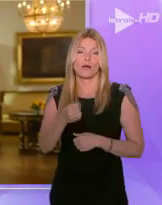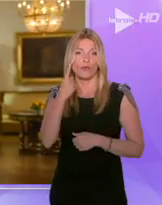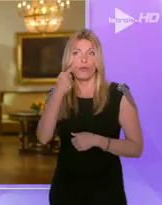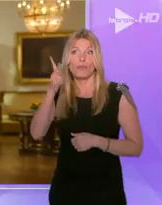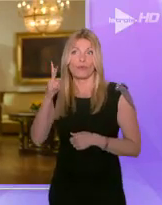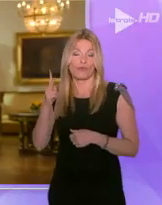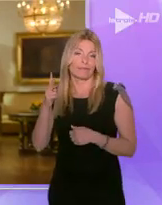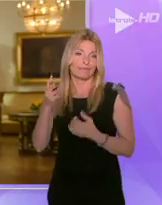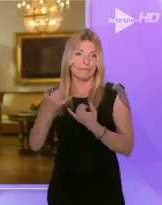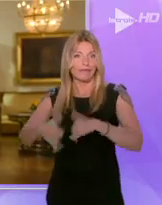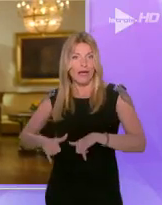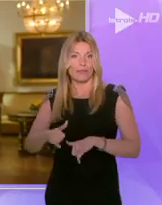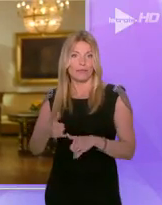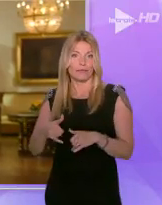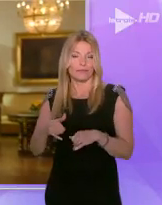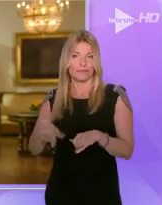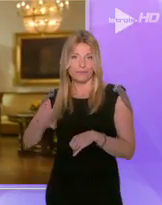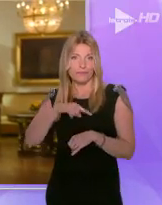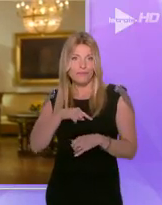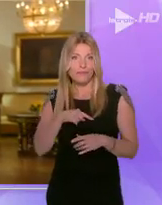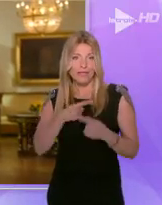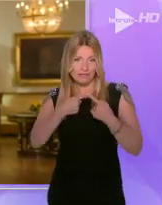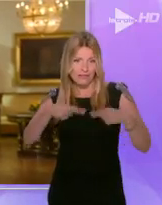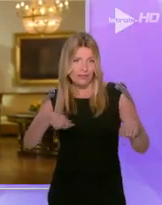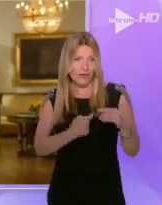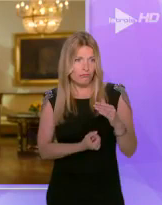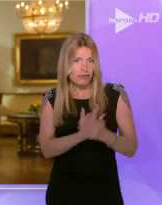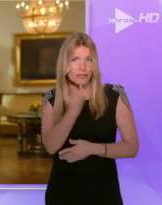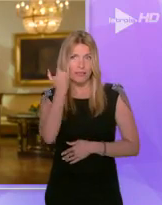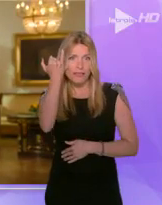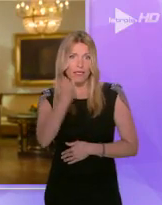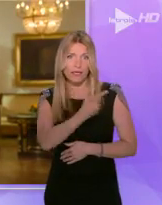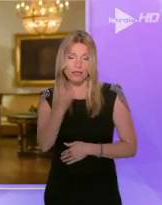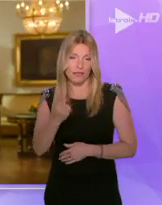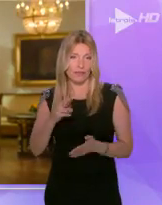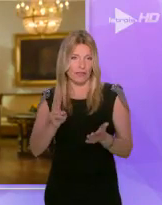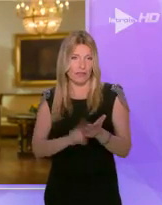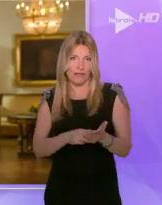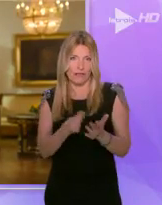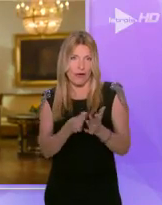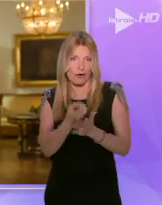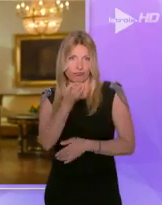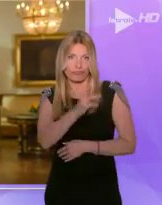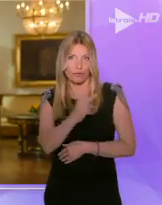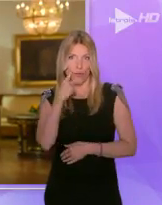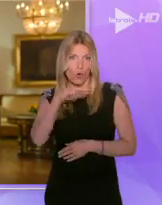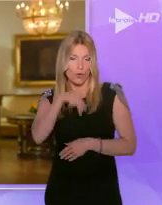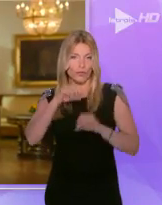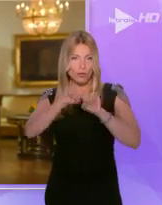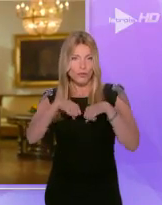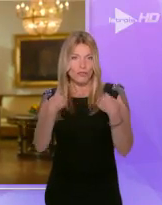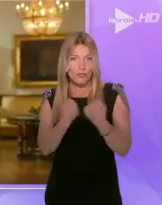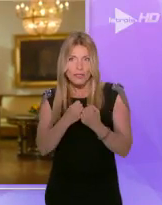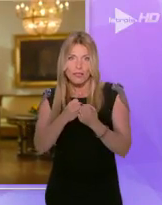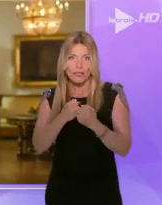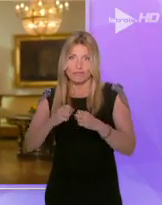nous. De telles initiatives sont de véritables perles pour notre société. Elles nous dévoilent